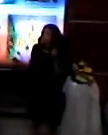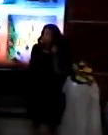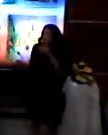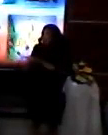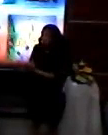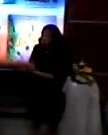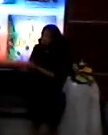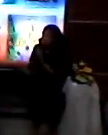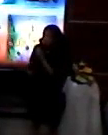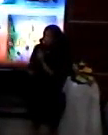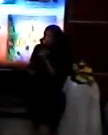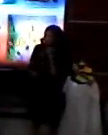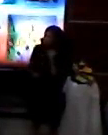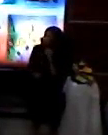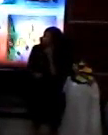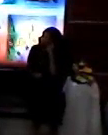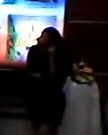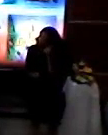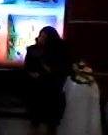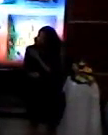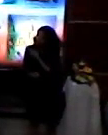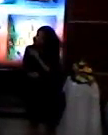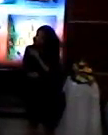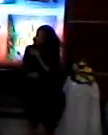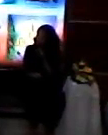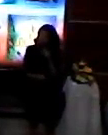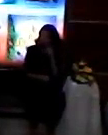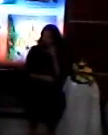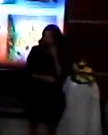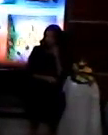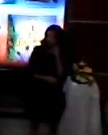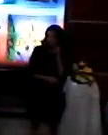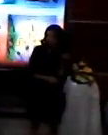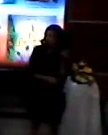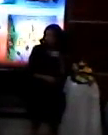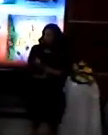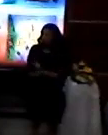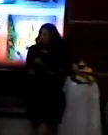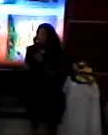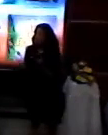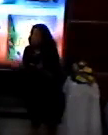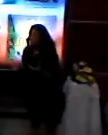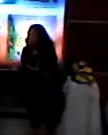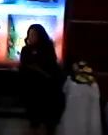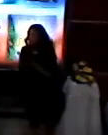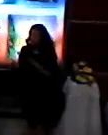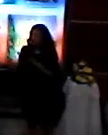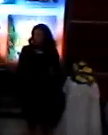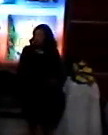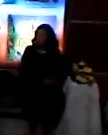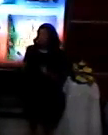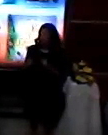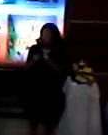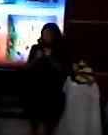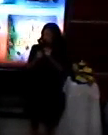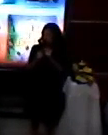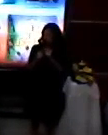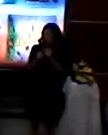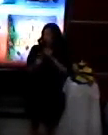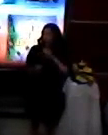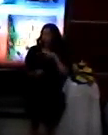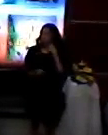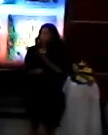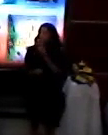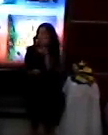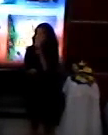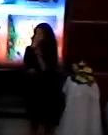interiorizarme por dónde vive, por qué no vino, ir a verla, para que el siguiente sábado esté otra vez en este lugar